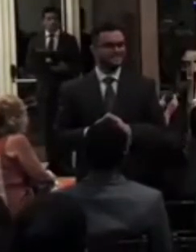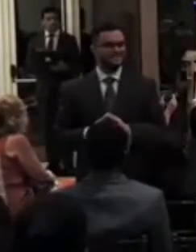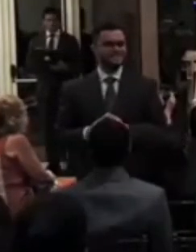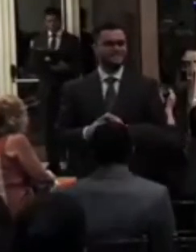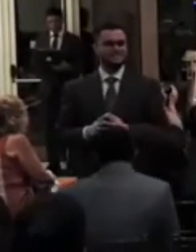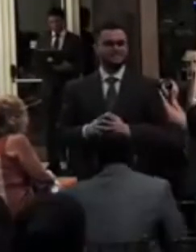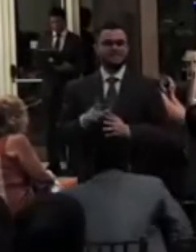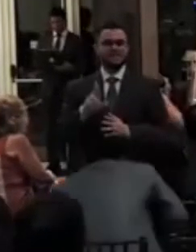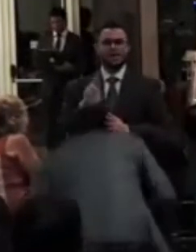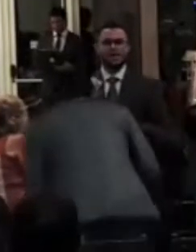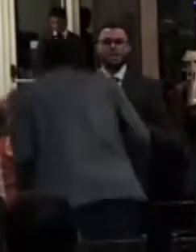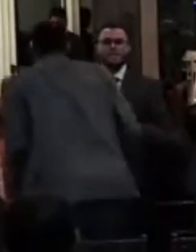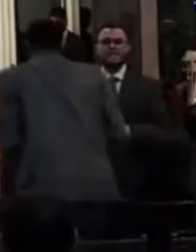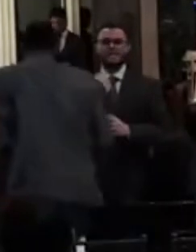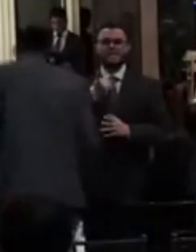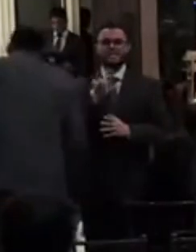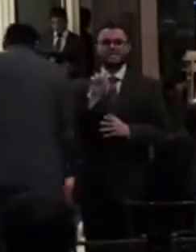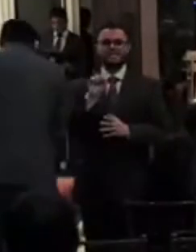Robinilson Barreto.